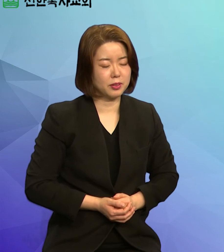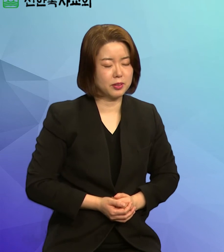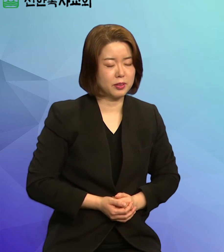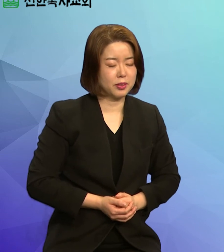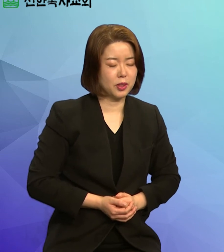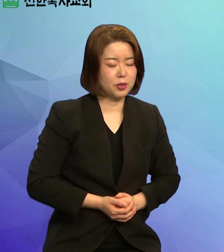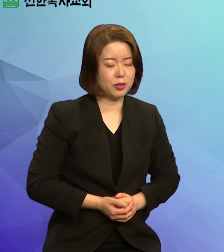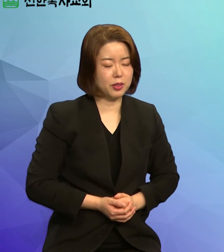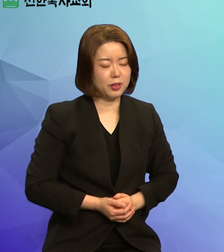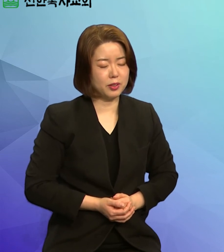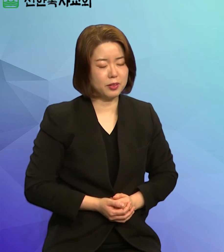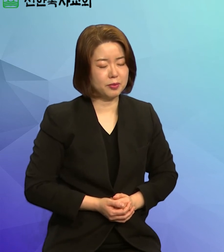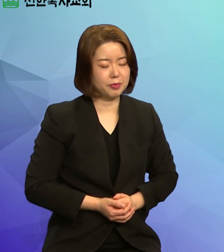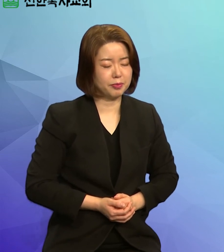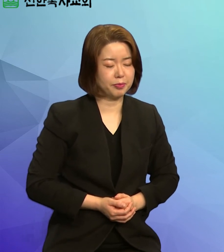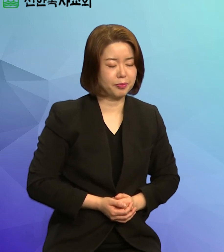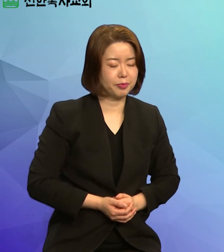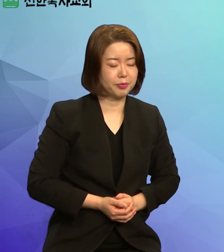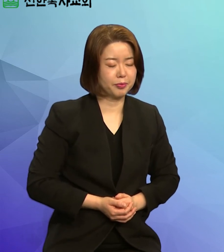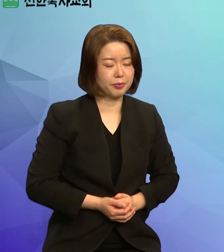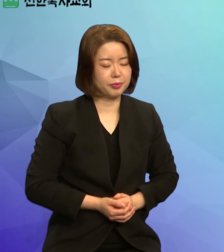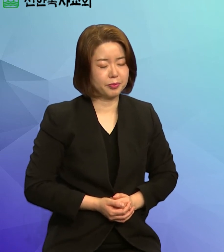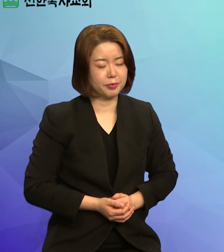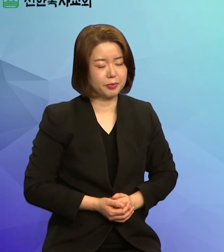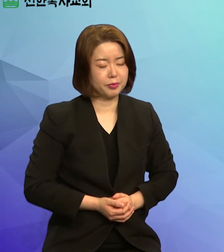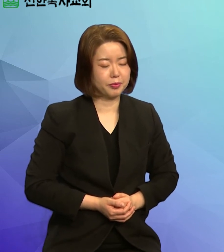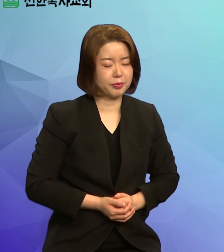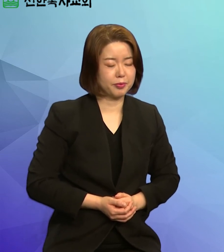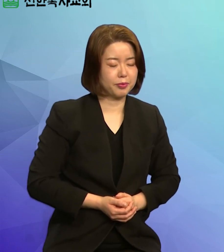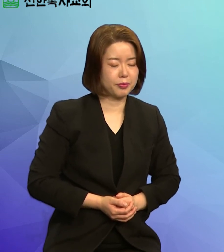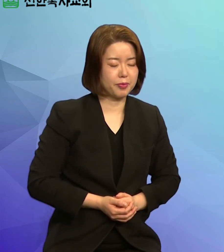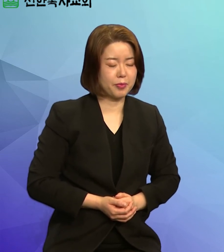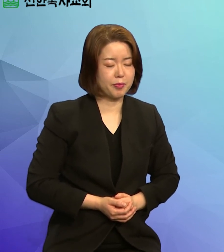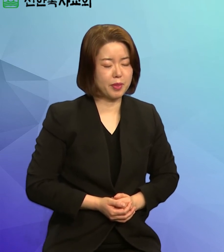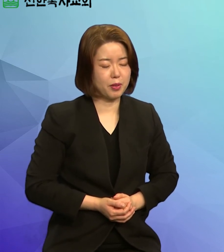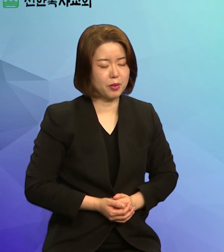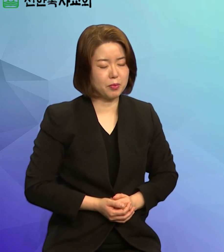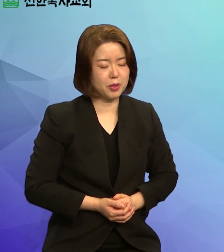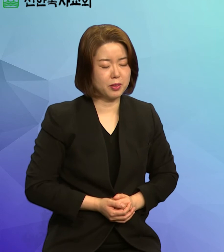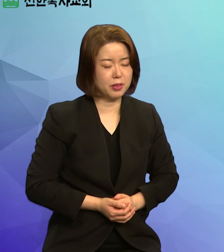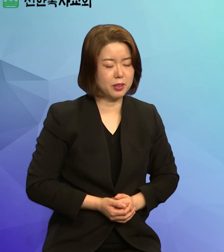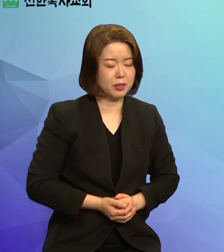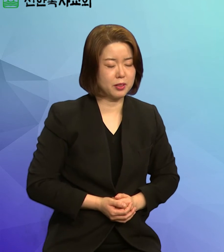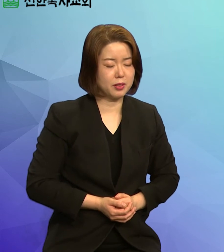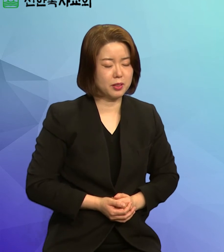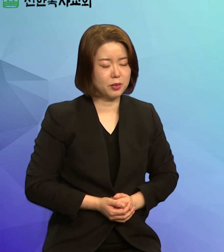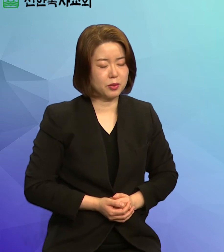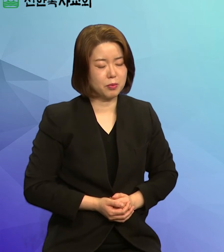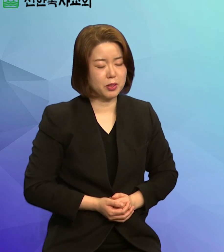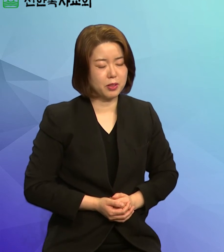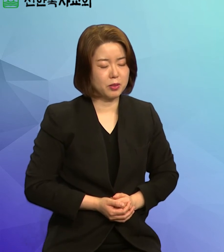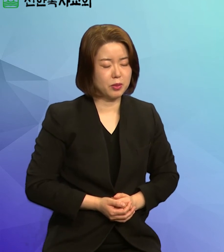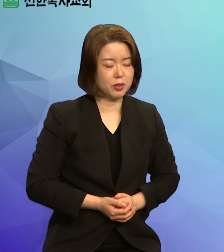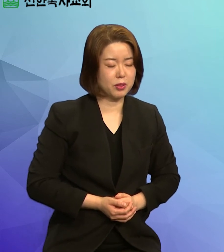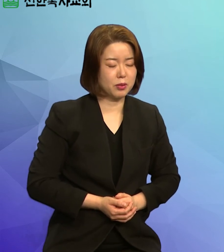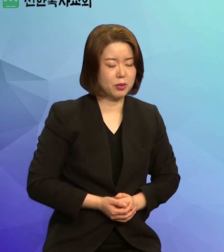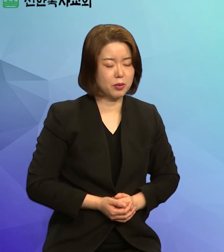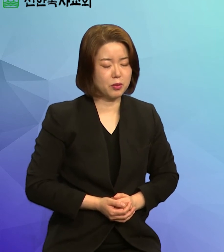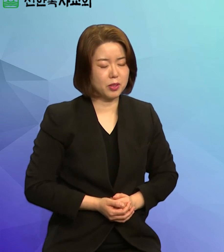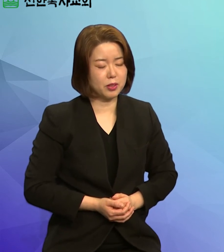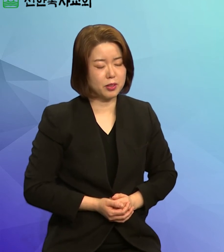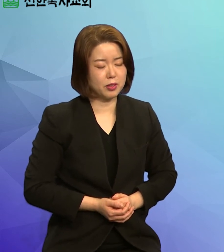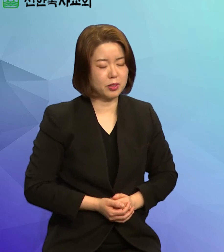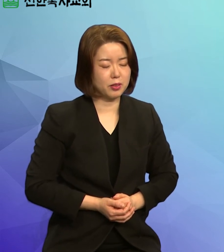주관하시고 하나님의 손으로 주님 만져주시고 은혜의 눈이 뜨이게 하시고 하나님